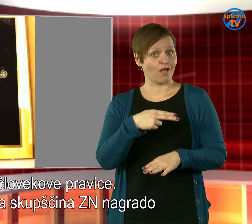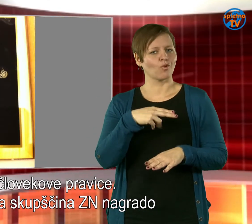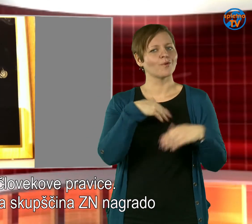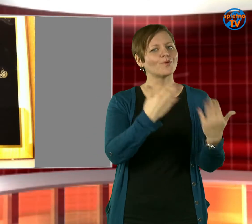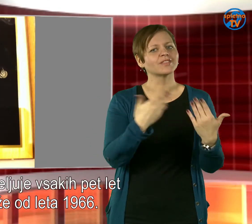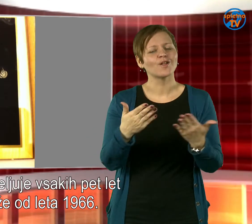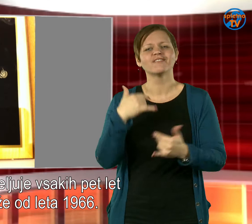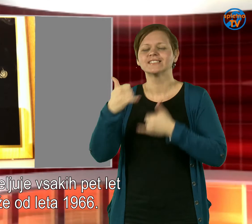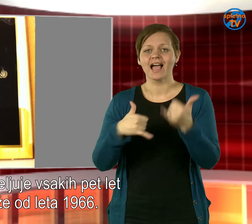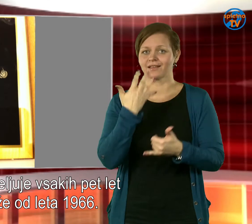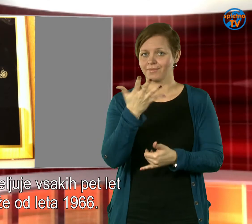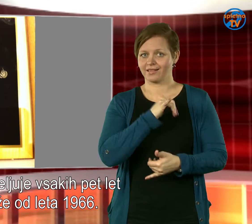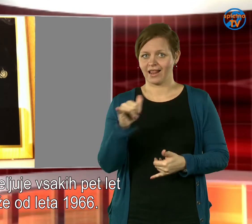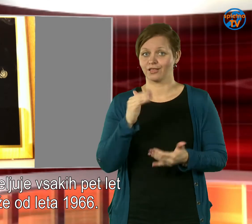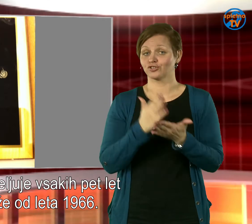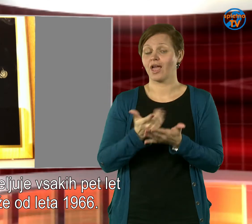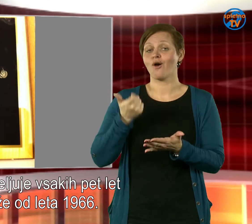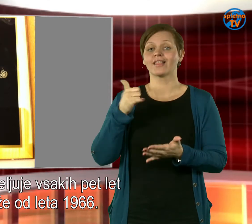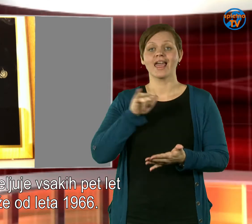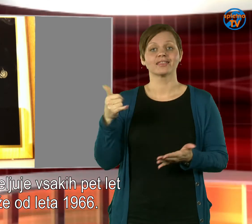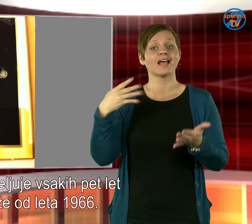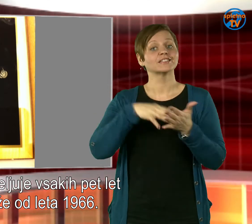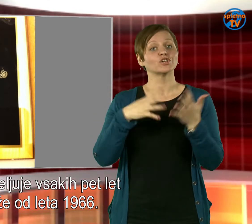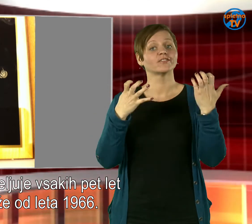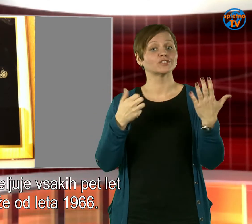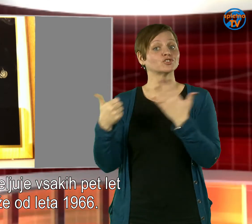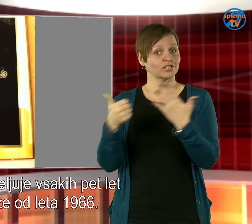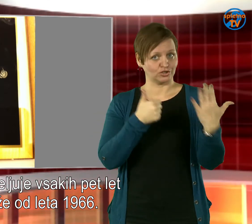narodov nagrado podeljuje vsakih 5 let že od leta